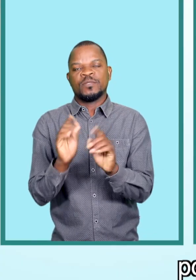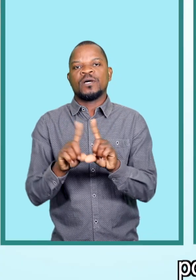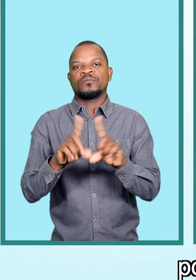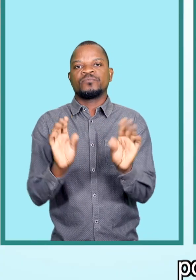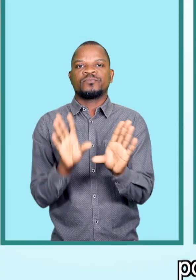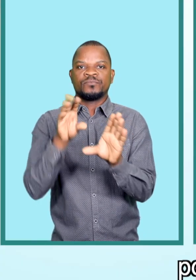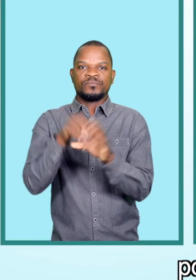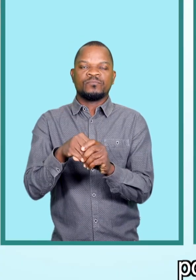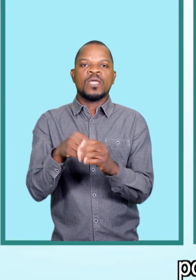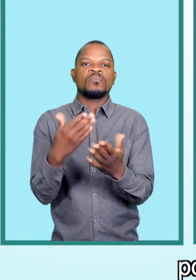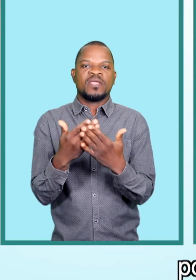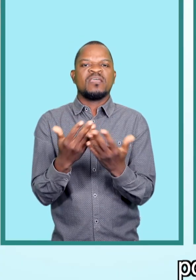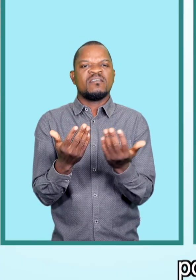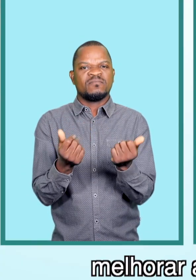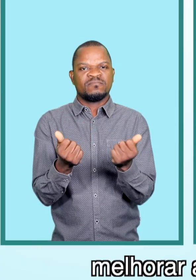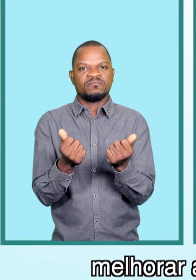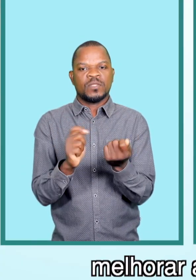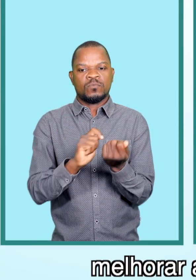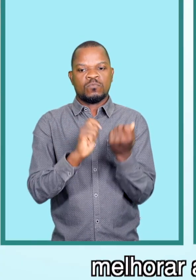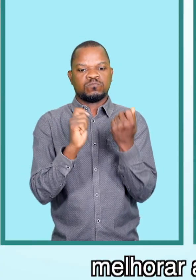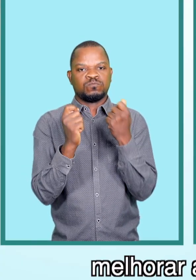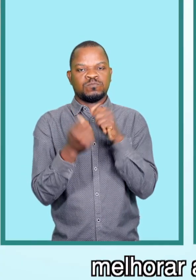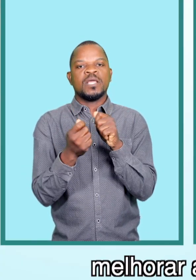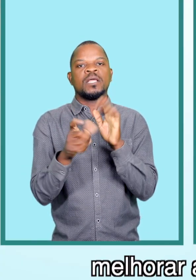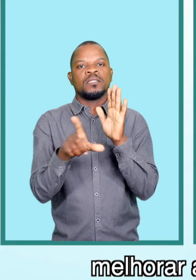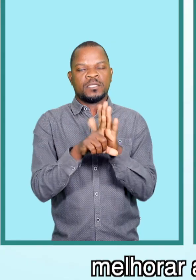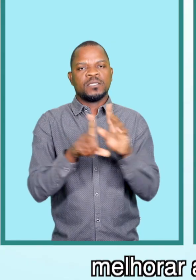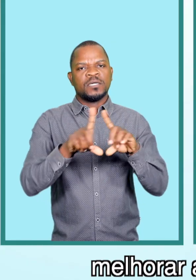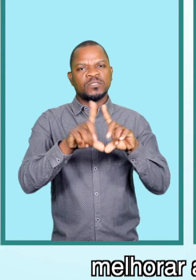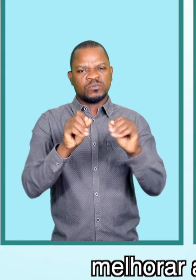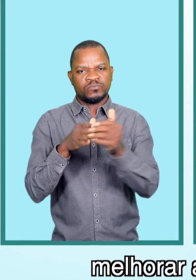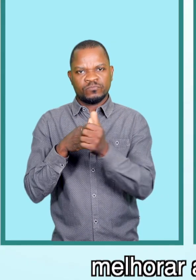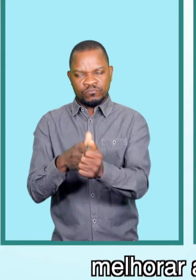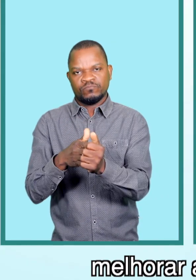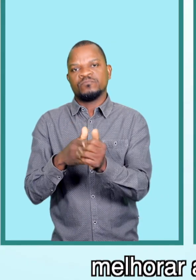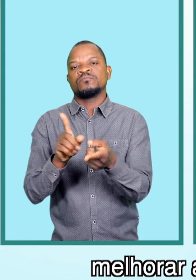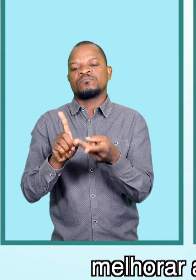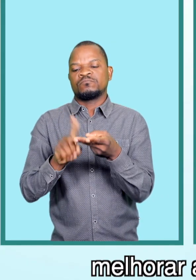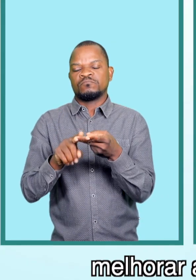a lei em ações concretas que podem melhorar a vida das pessoas com deficiência.